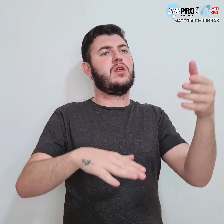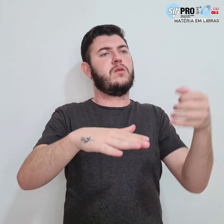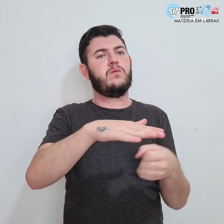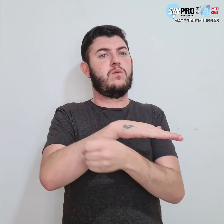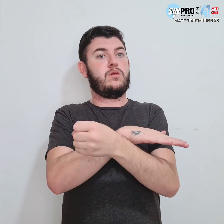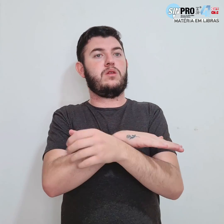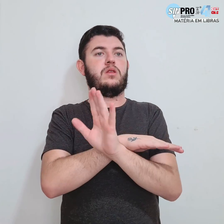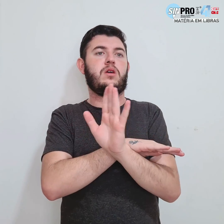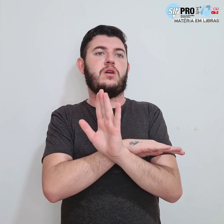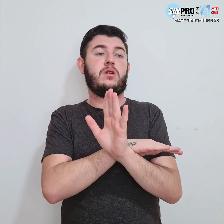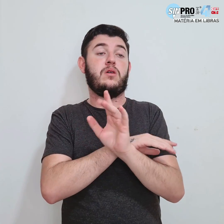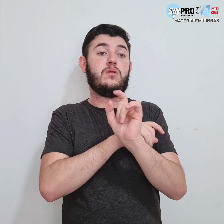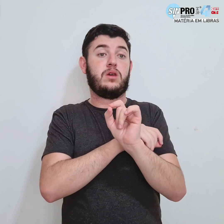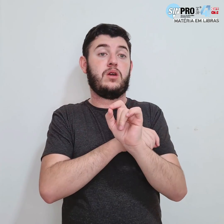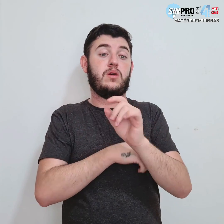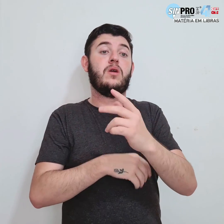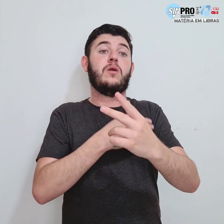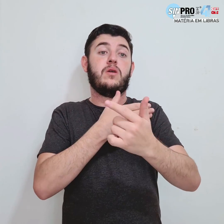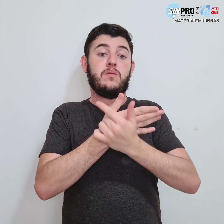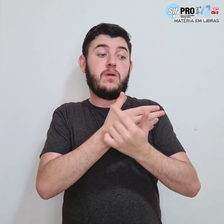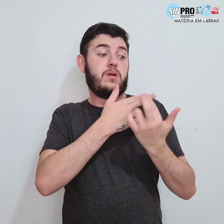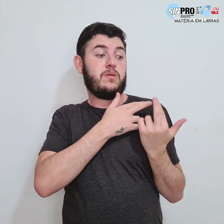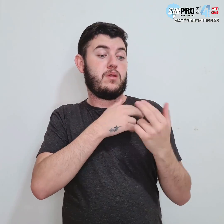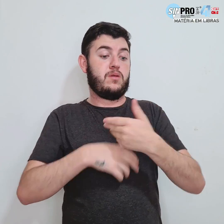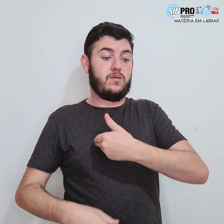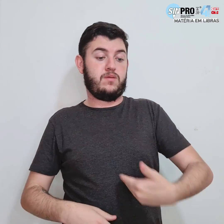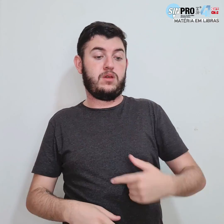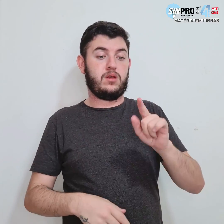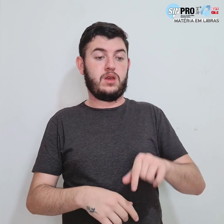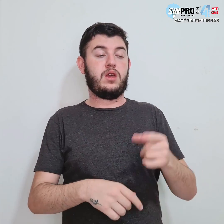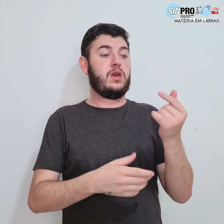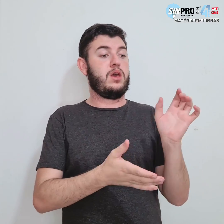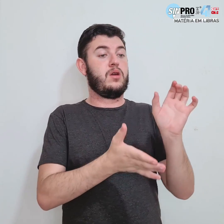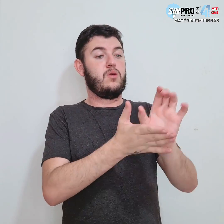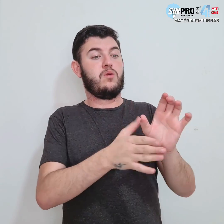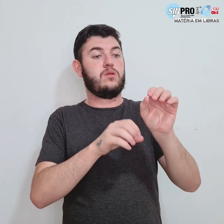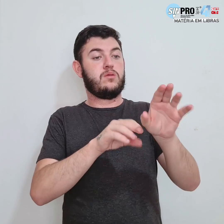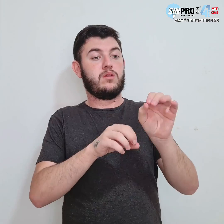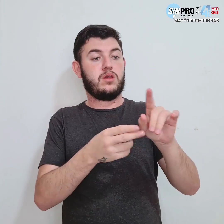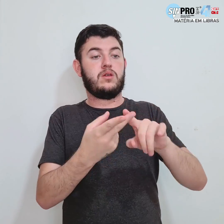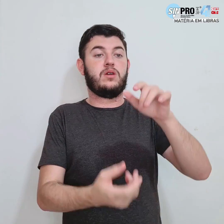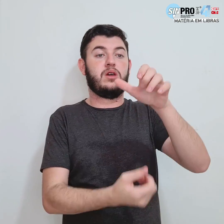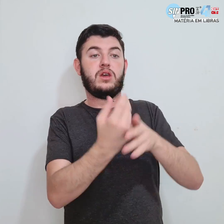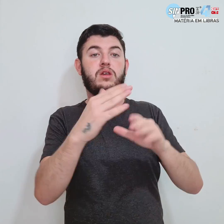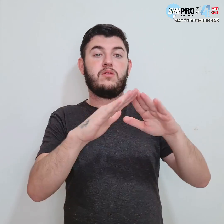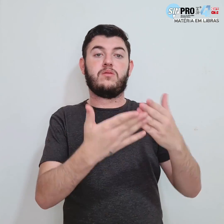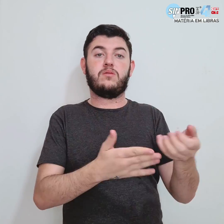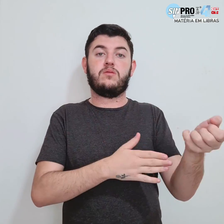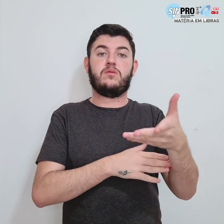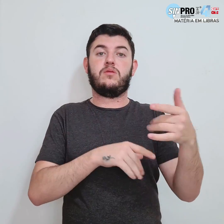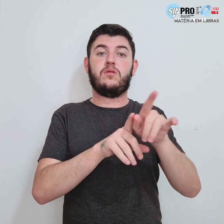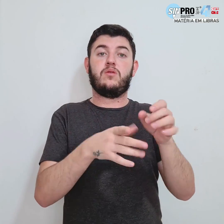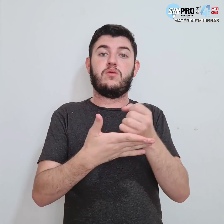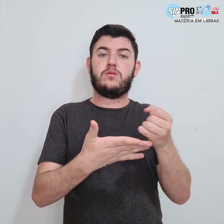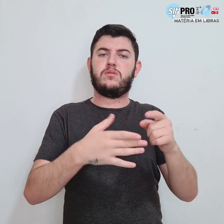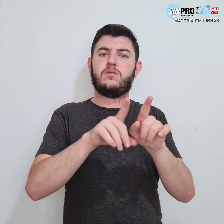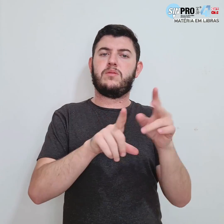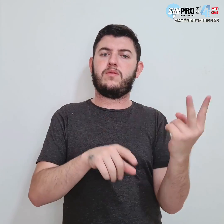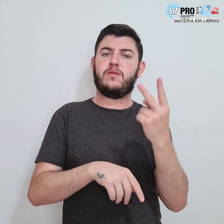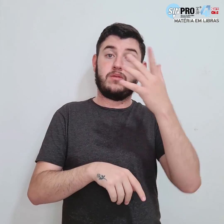do Estado deve ser o de aumentar recursos para a educação, construir novas escolas, contratar e valorizar